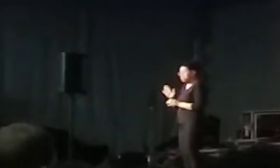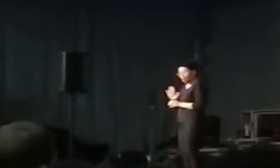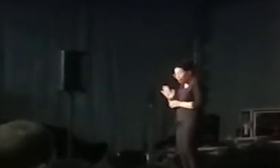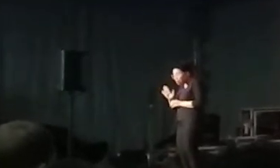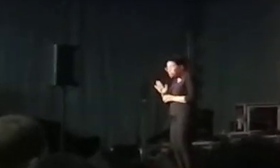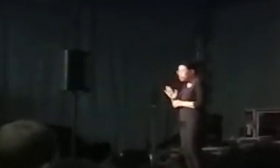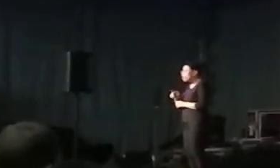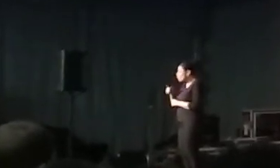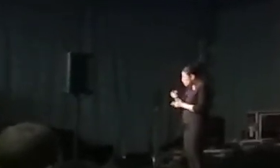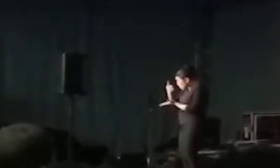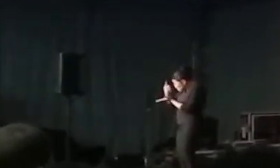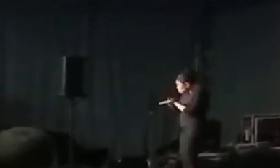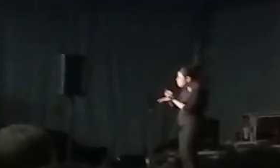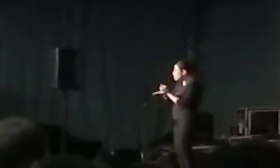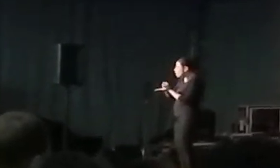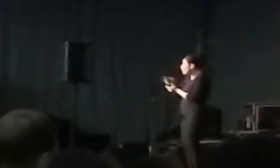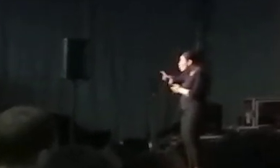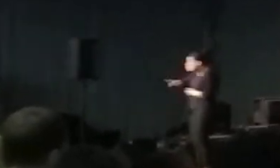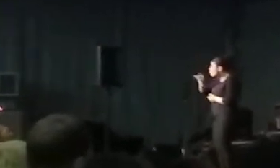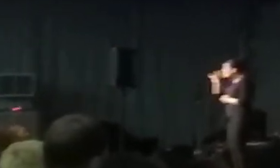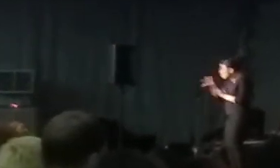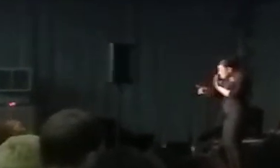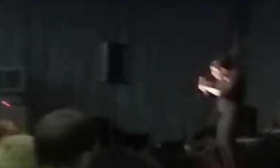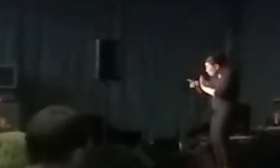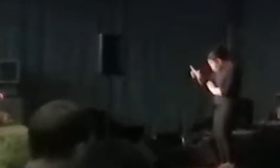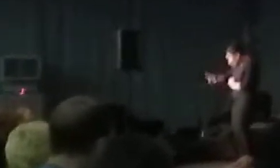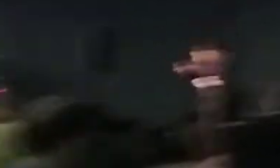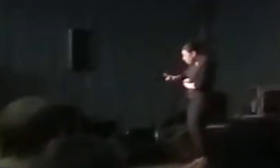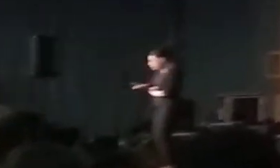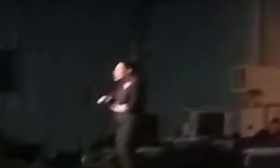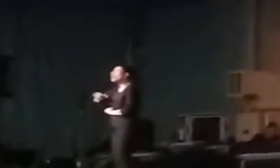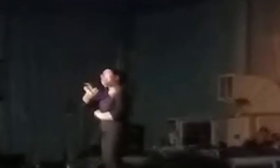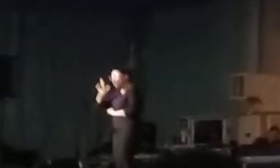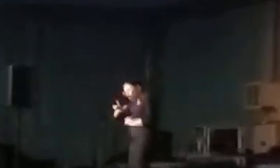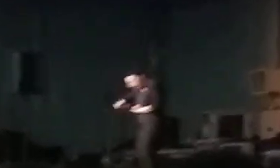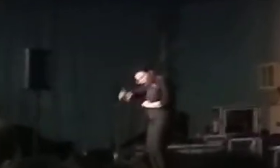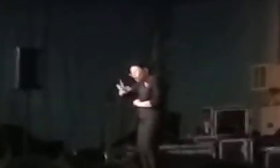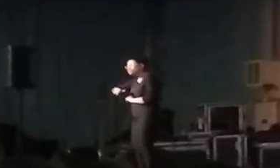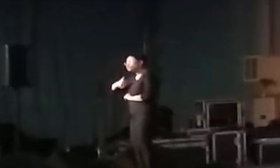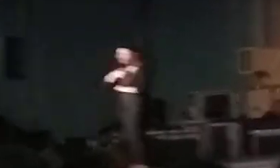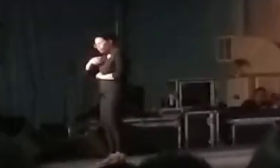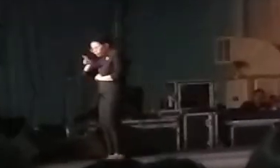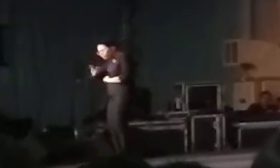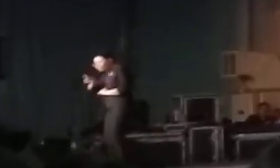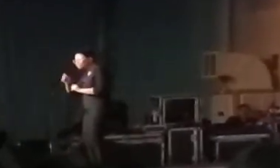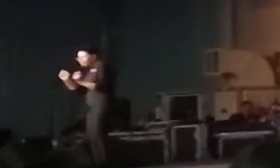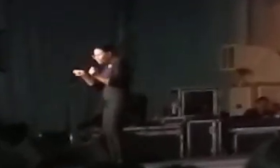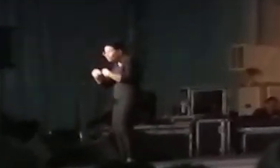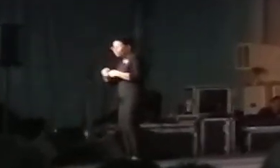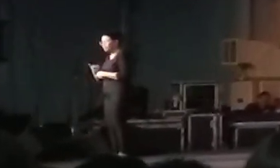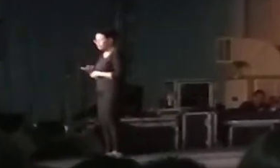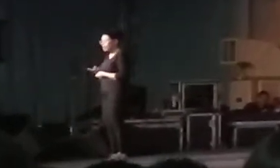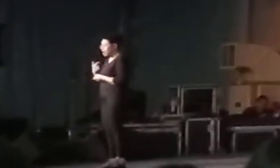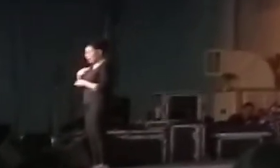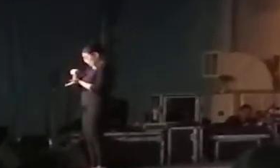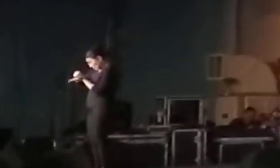que você vai usar isso para a literatura? Claro, você pode escrever aqui nessa folha de sulfite, isso que você está me falando,